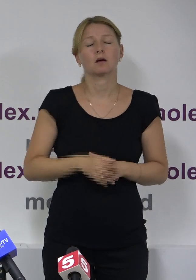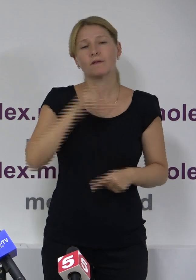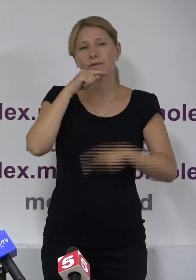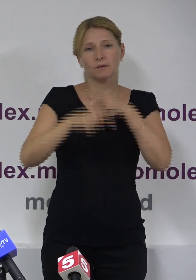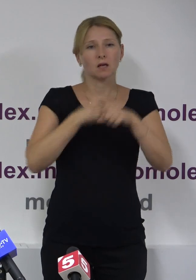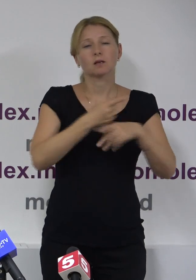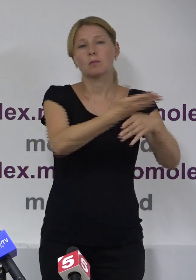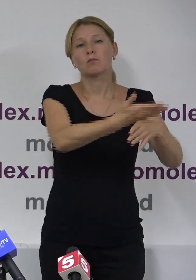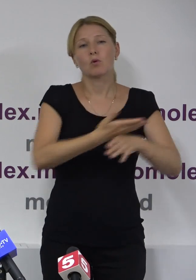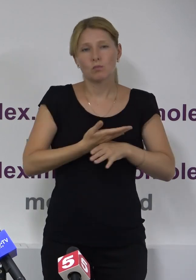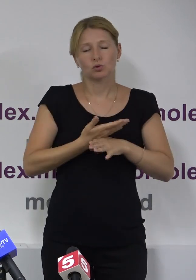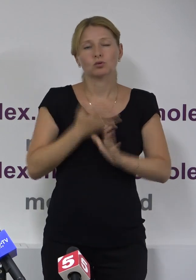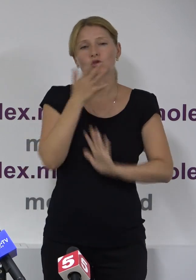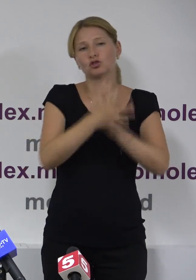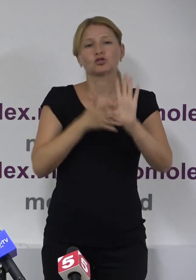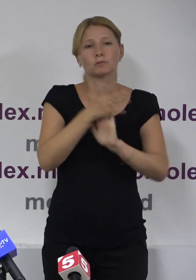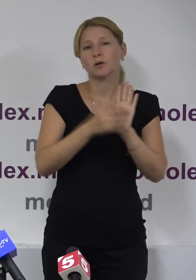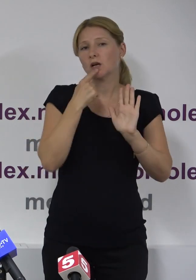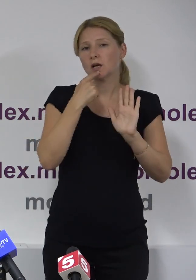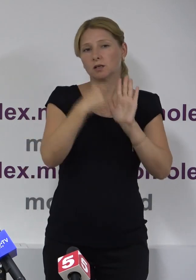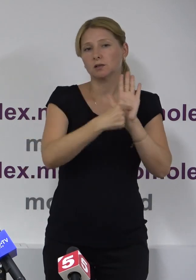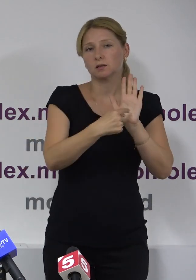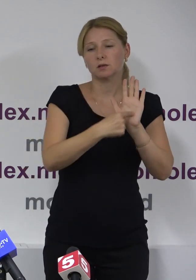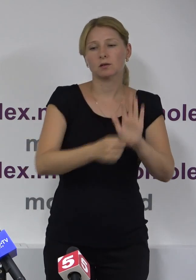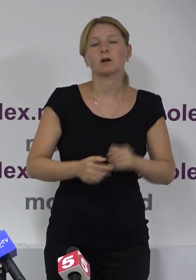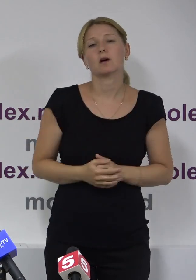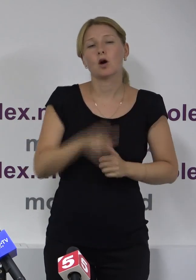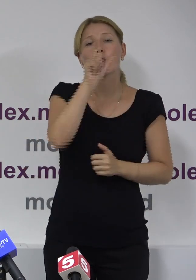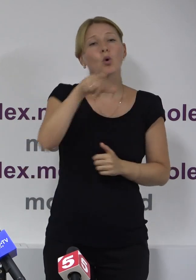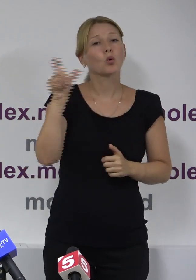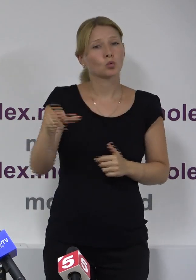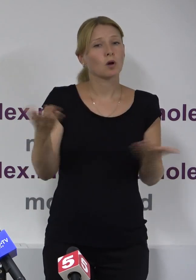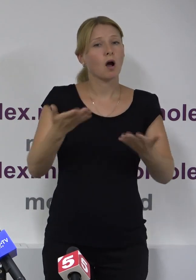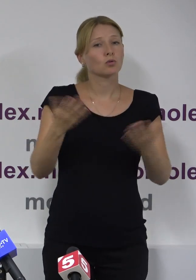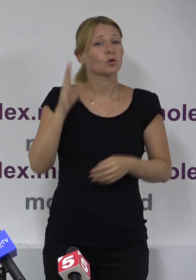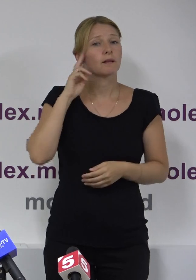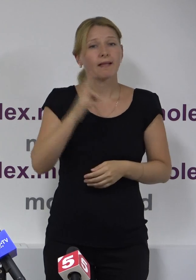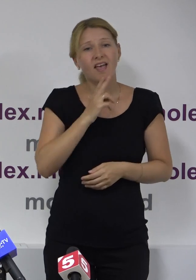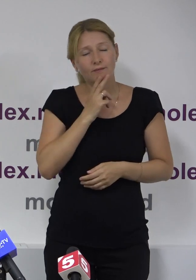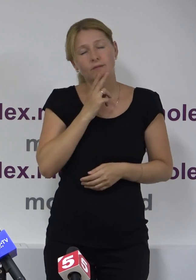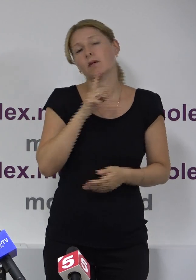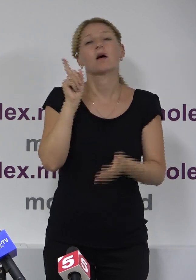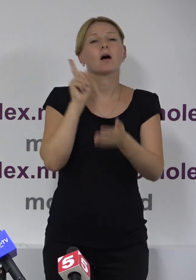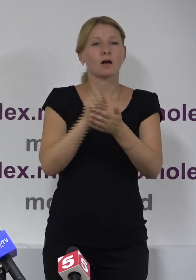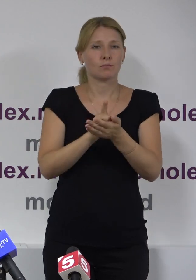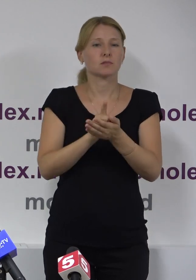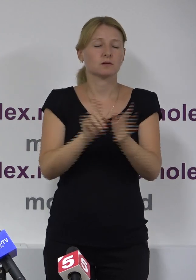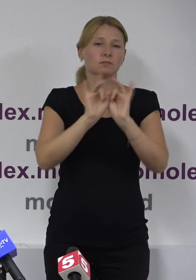cu traducerea în limbaj mimico-gestual pentru cetățenii care au nevoie de acest serviciu